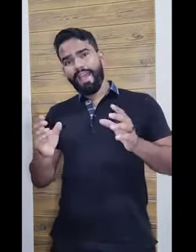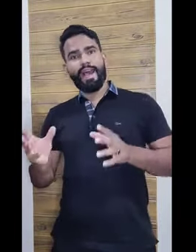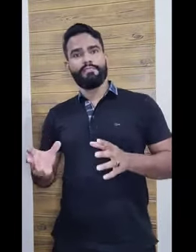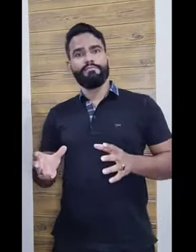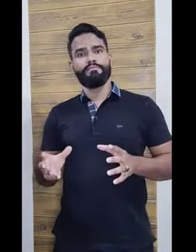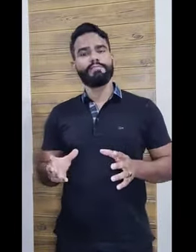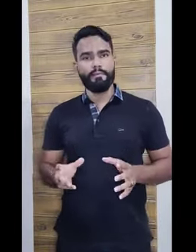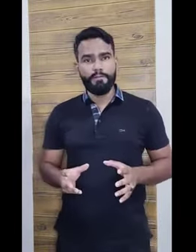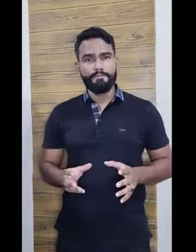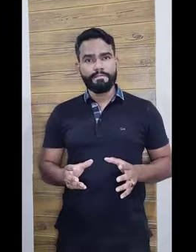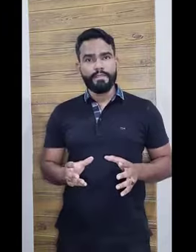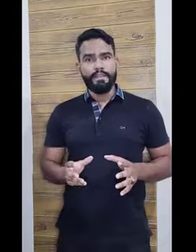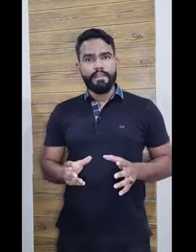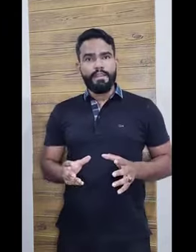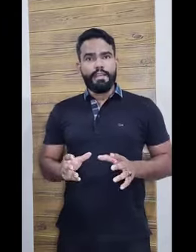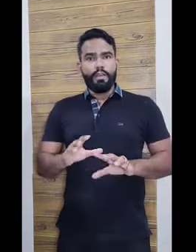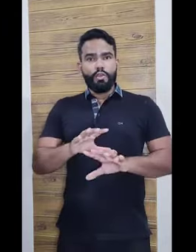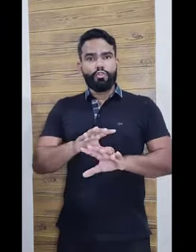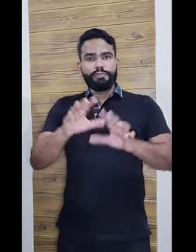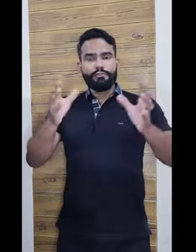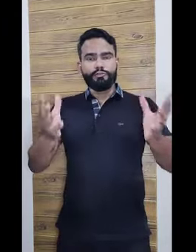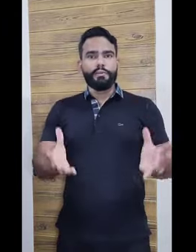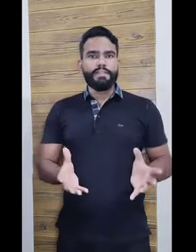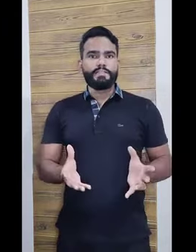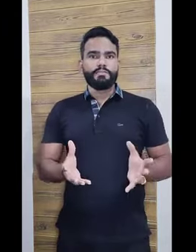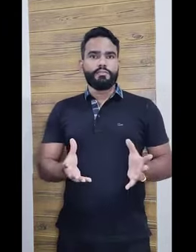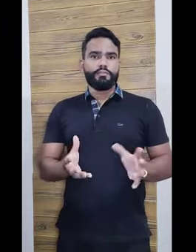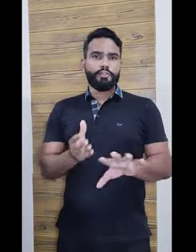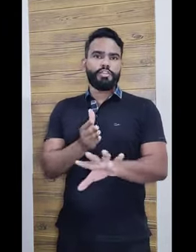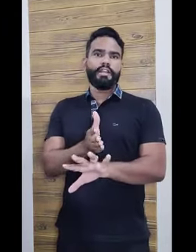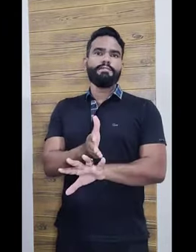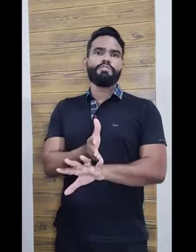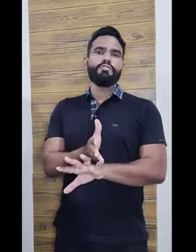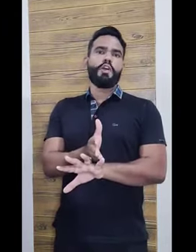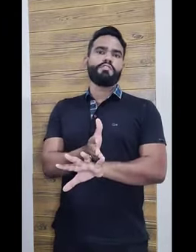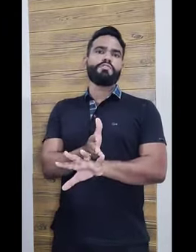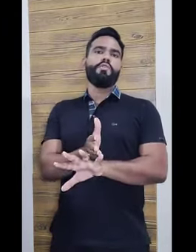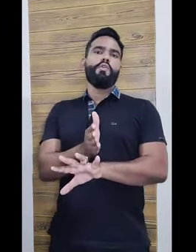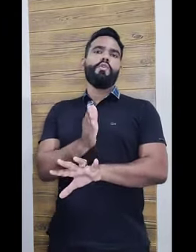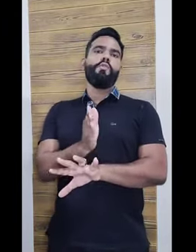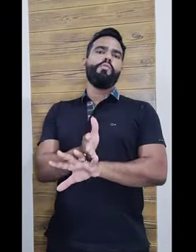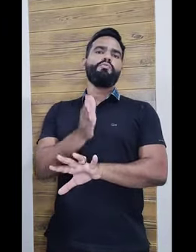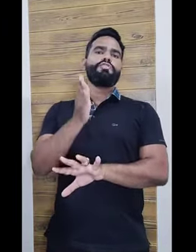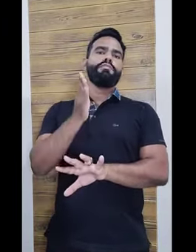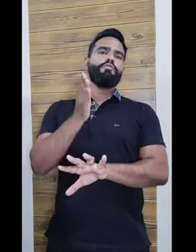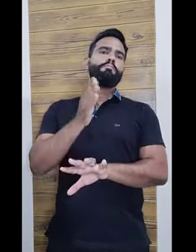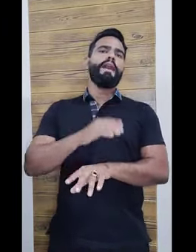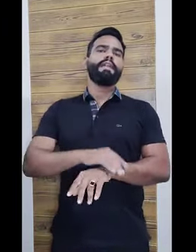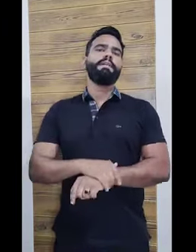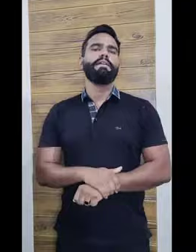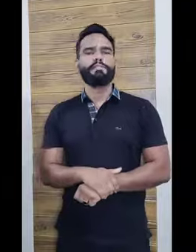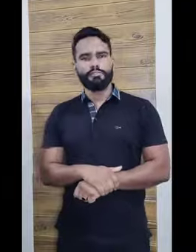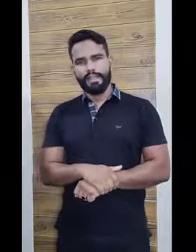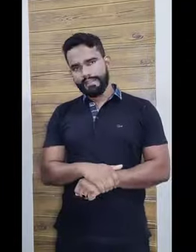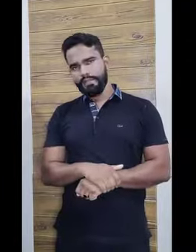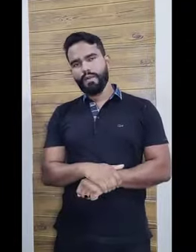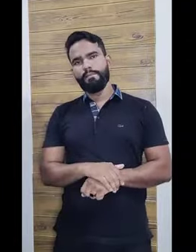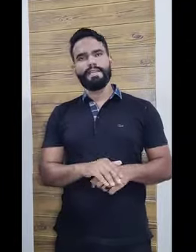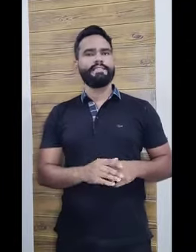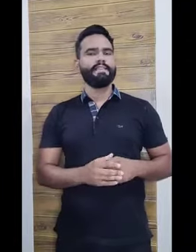errado, tá bom? Juntando tudo isso, nós chegamos no nosso último parâmetro da língua brasileira